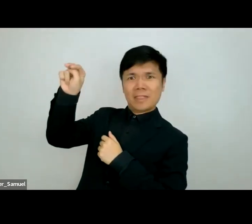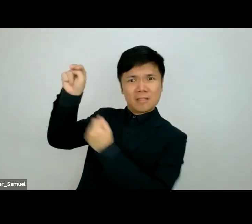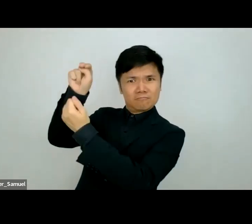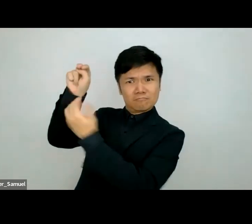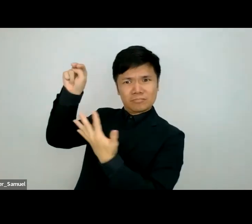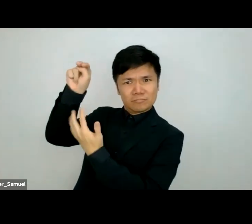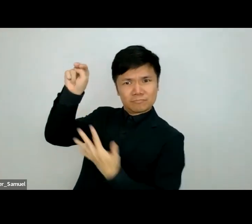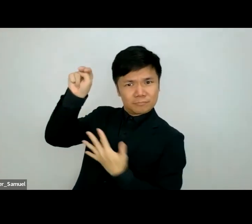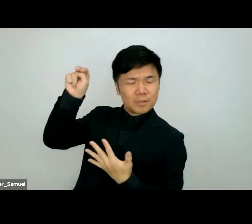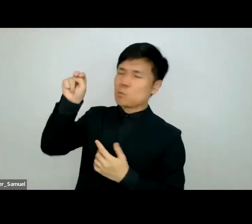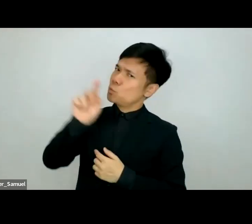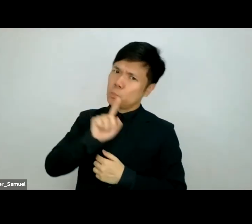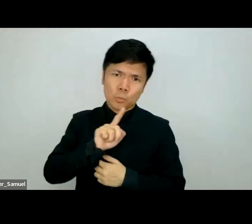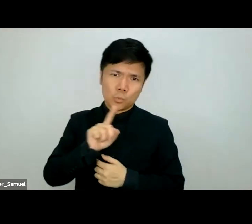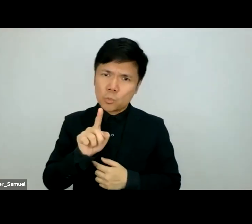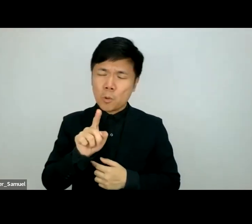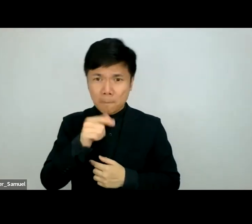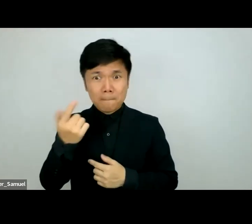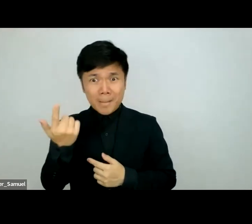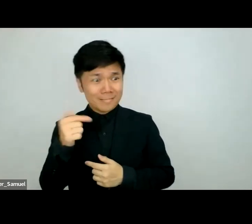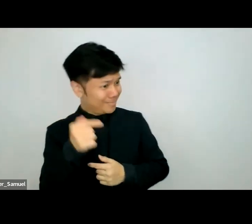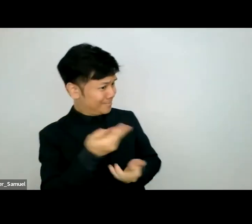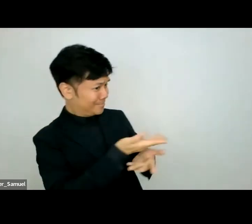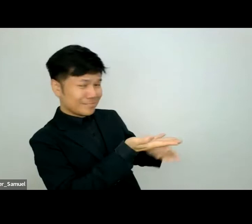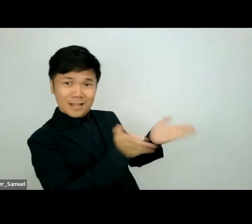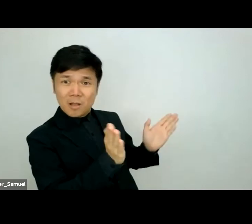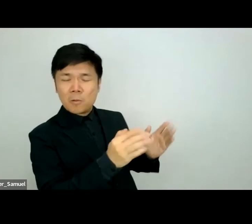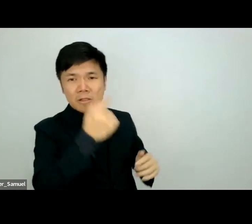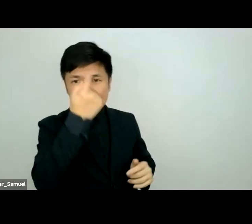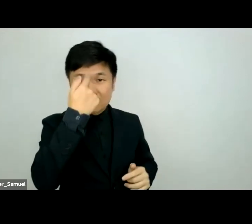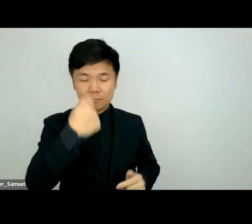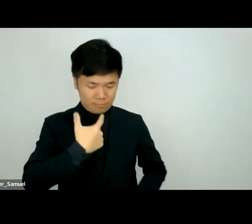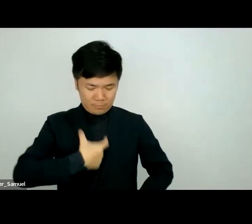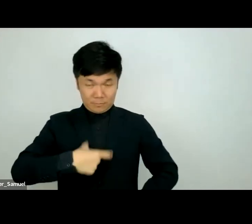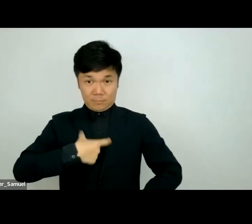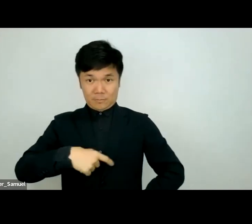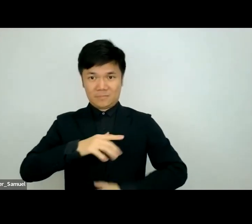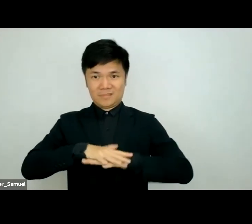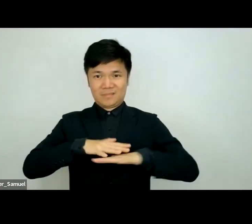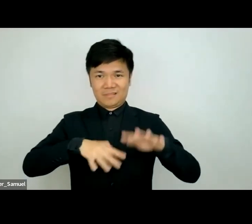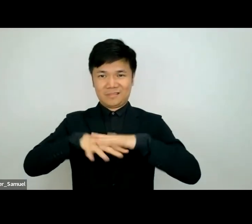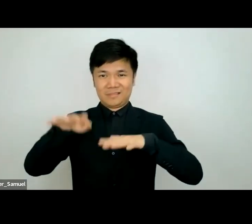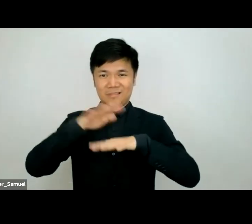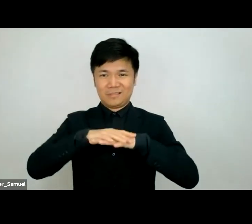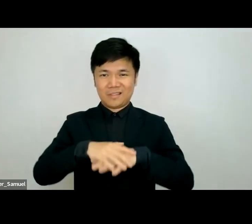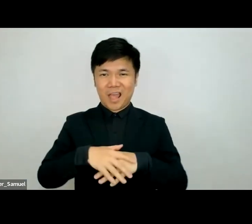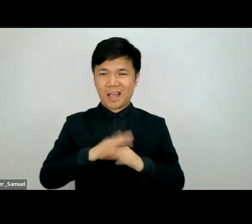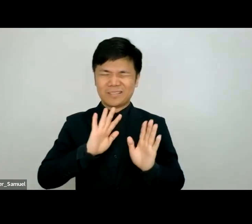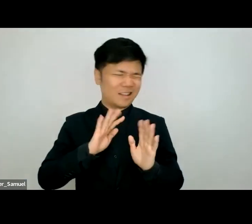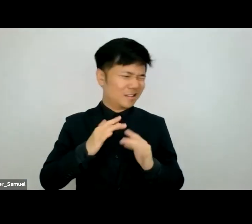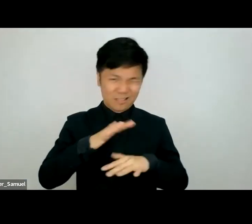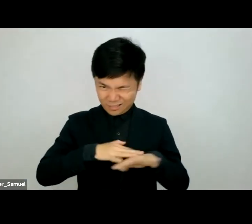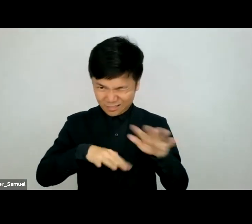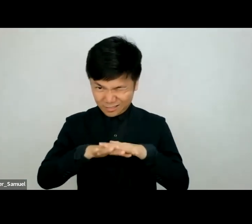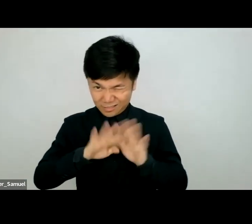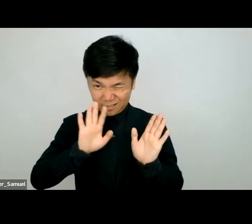Nations Unies, mais aussi des gouvernements, hésitent de parler des défis intersectionnels, non